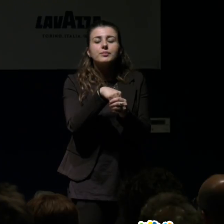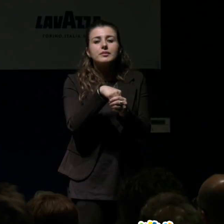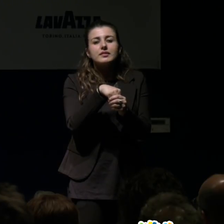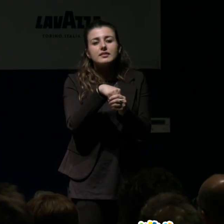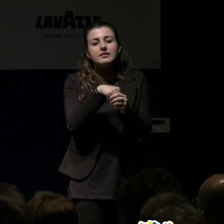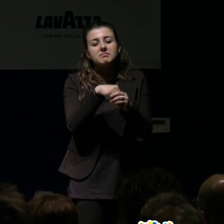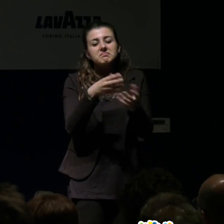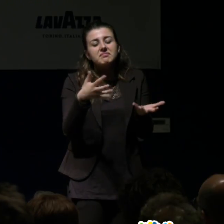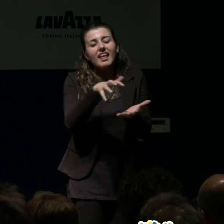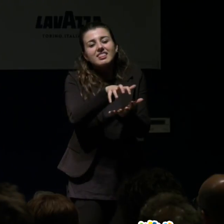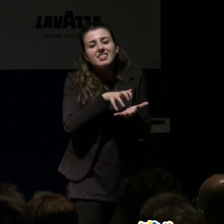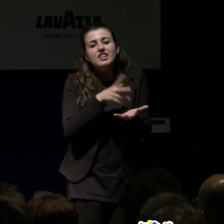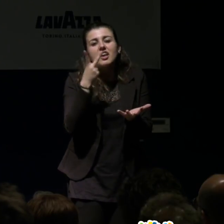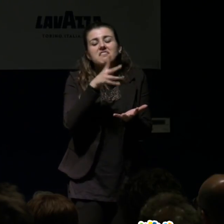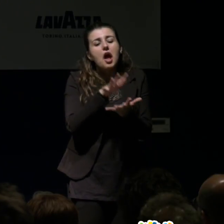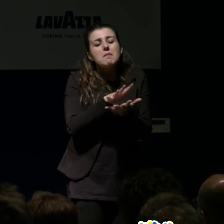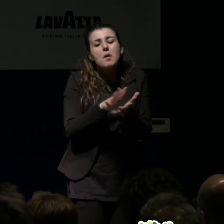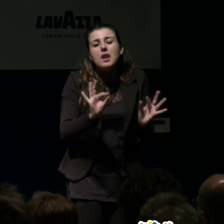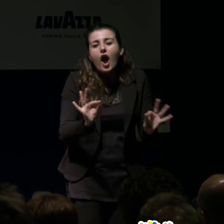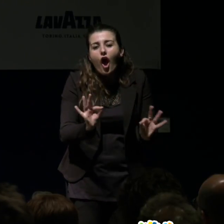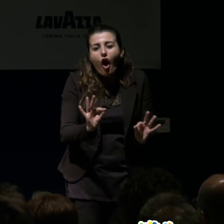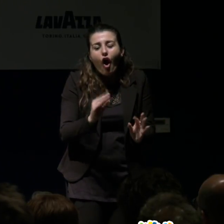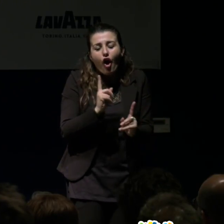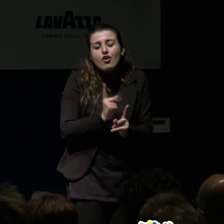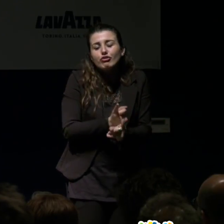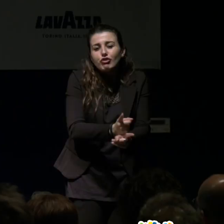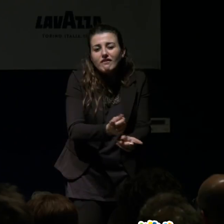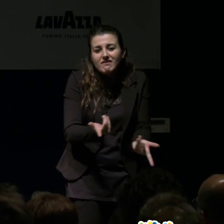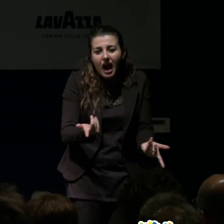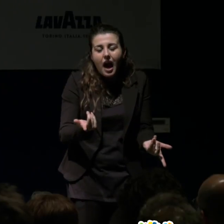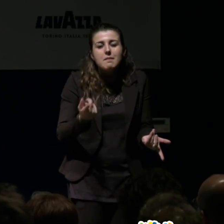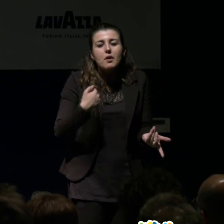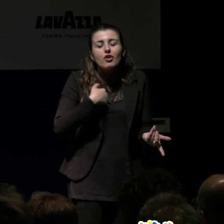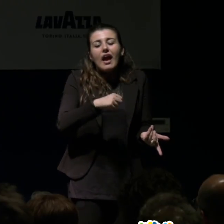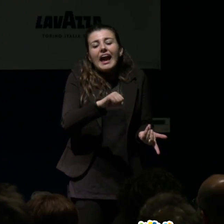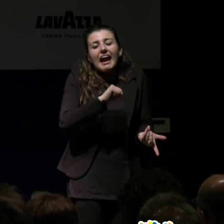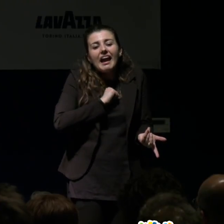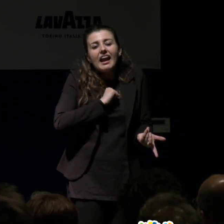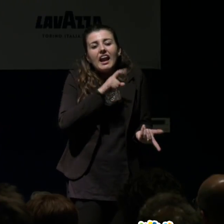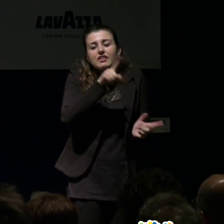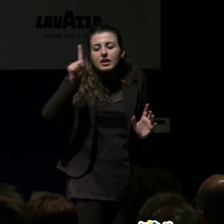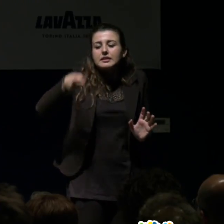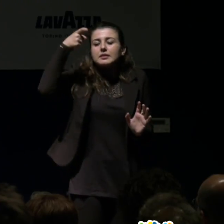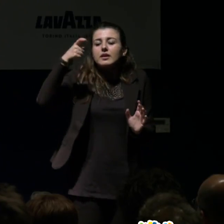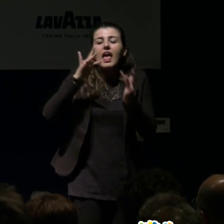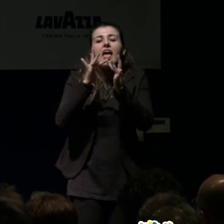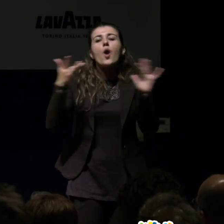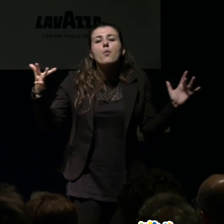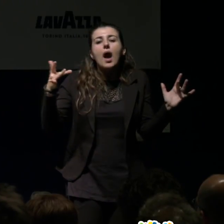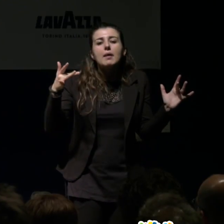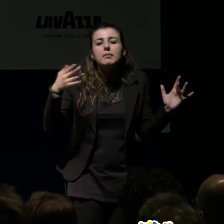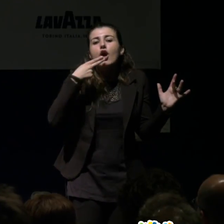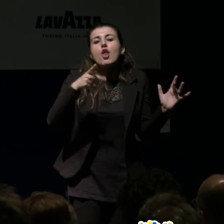un pubblica sicomoro altro cioè dove mi avesse scovato dal web e